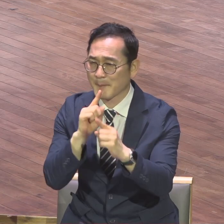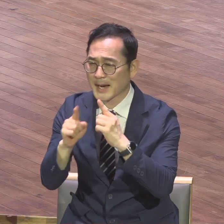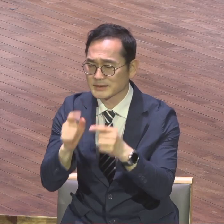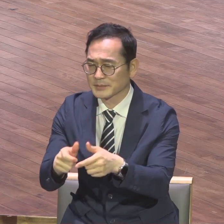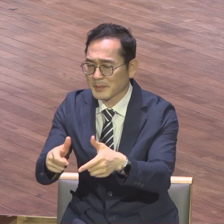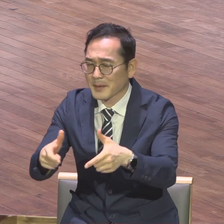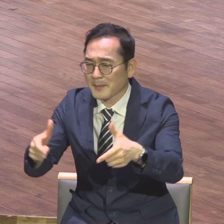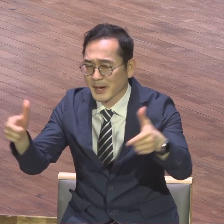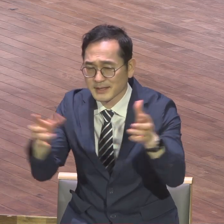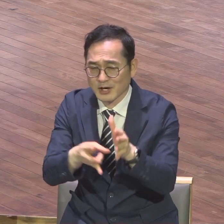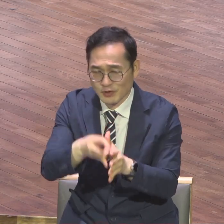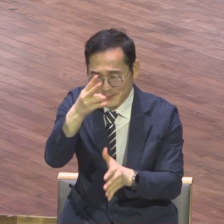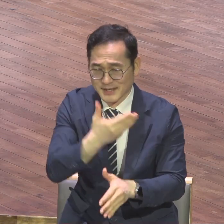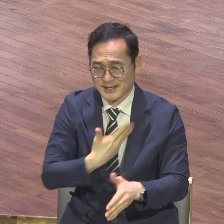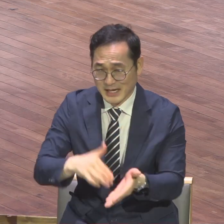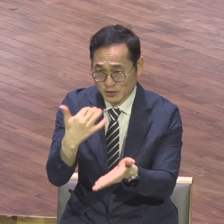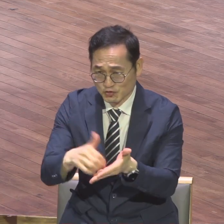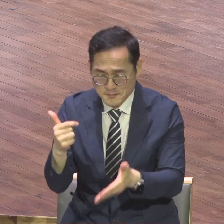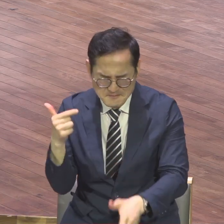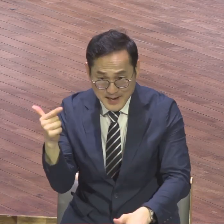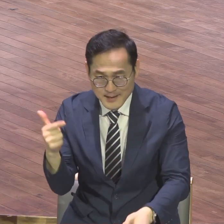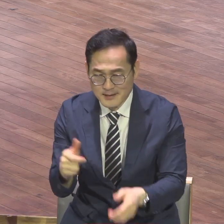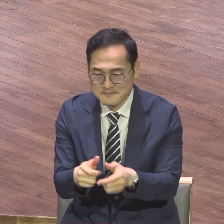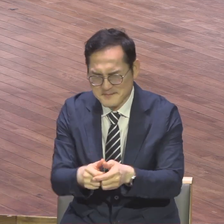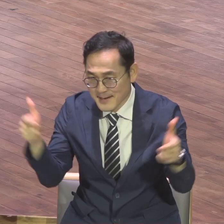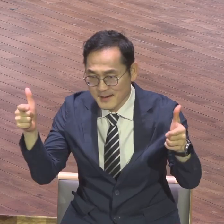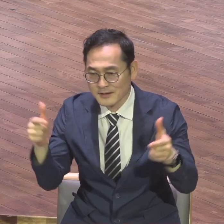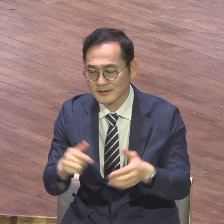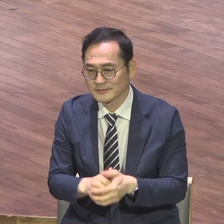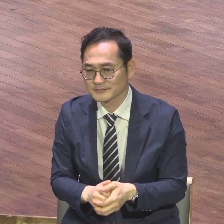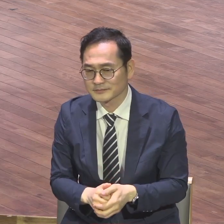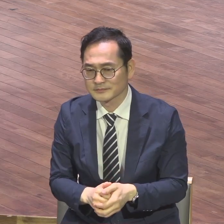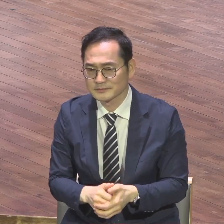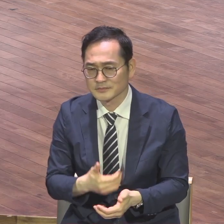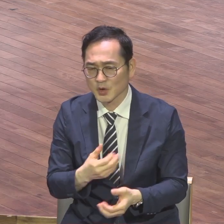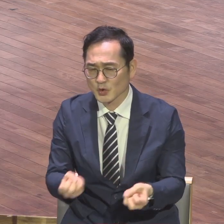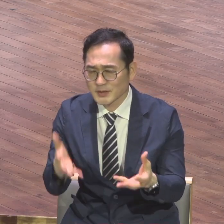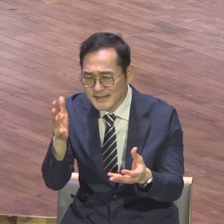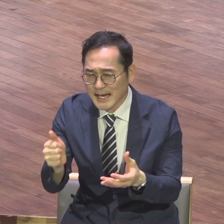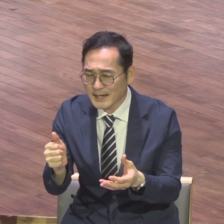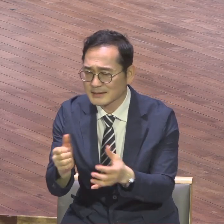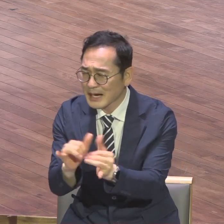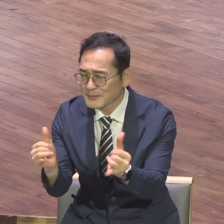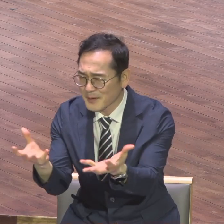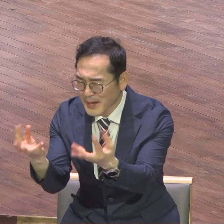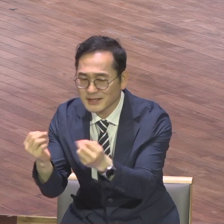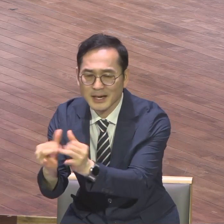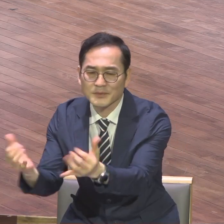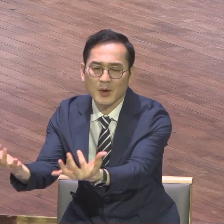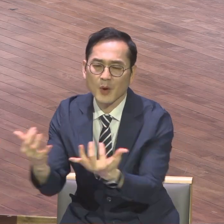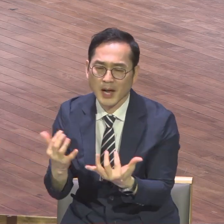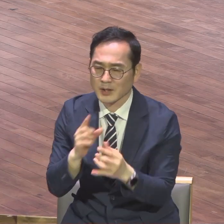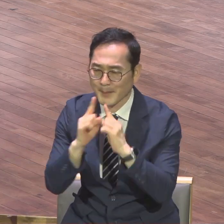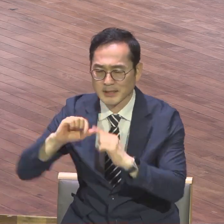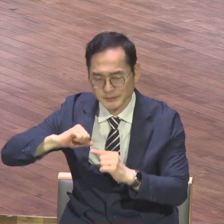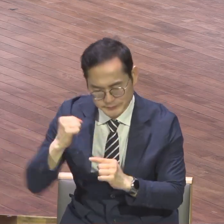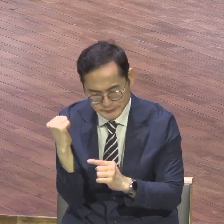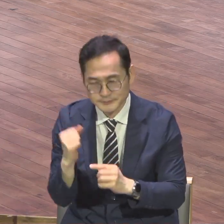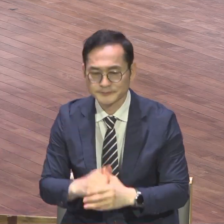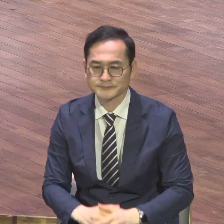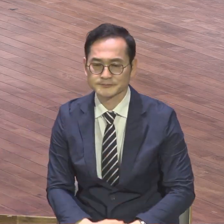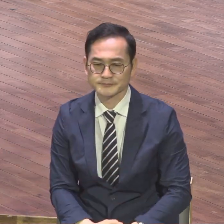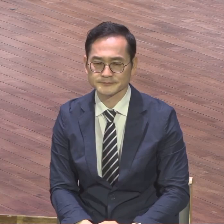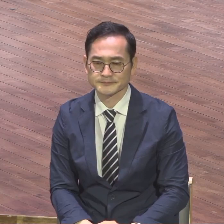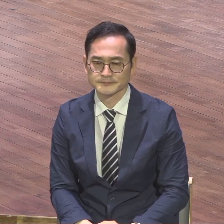왕성하여 예루살렘에 있는 제자의 수가 더 심히 많아지고 허다한 제사장의 무리도 이 도에 복종하니라. 아멘.